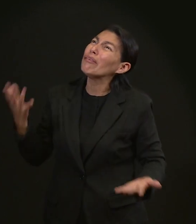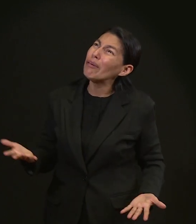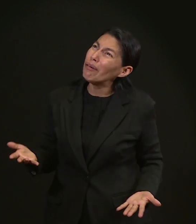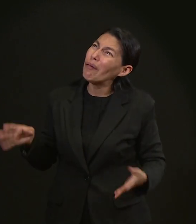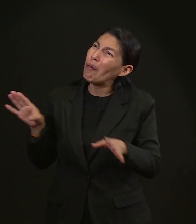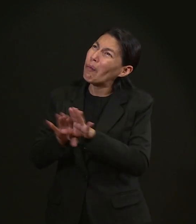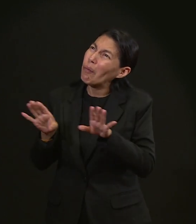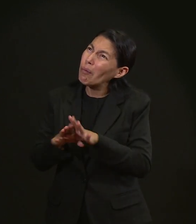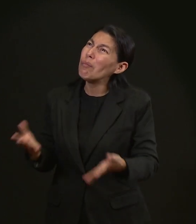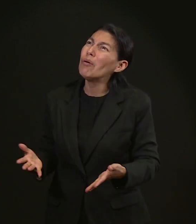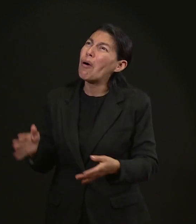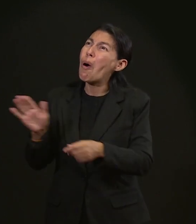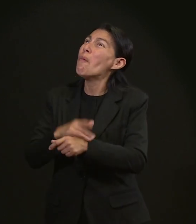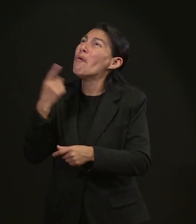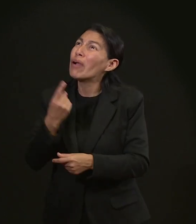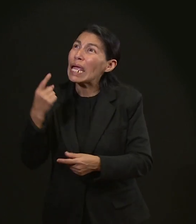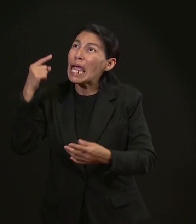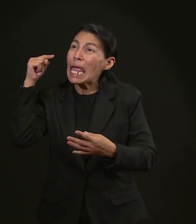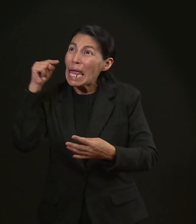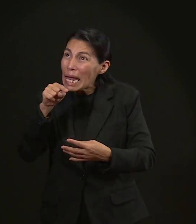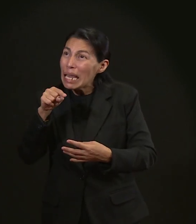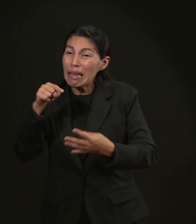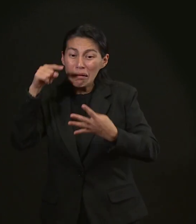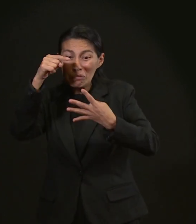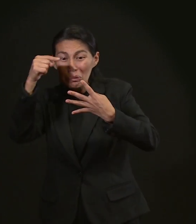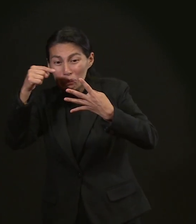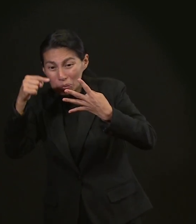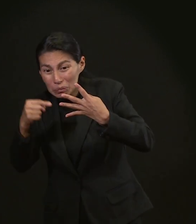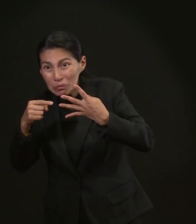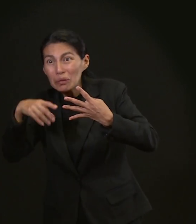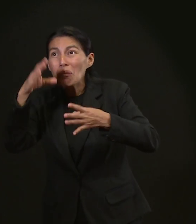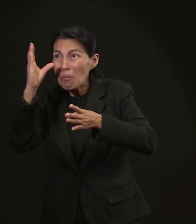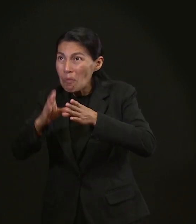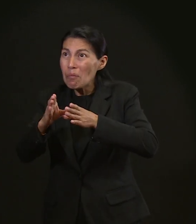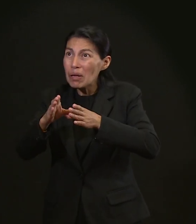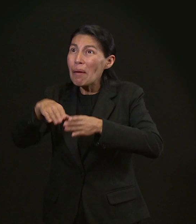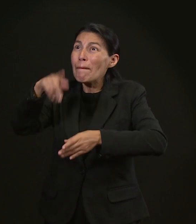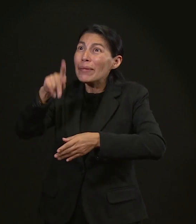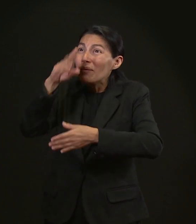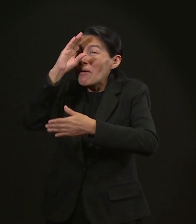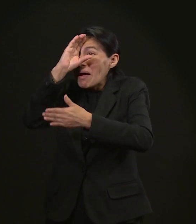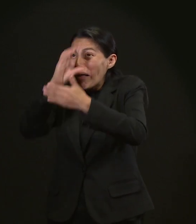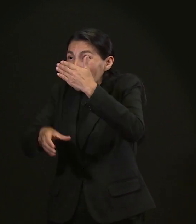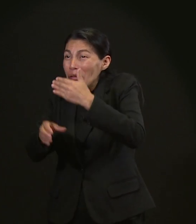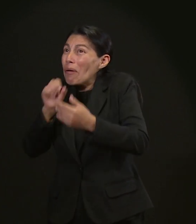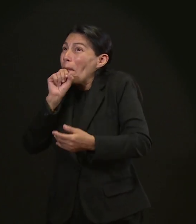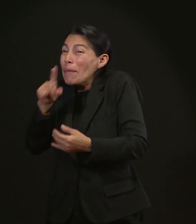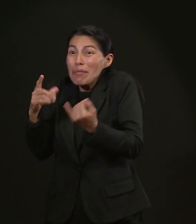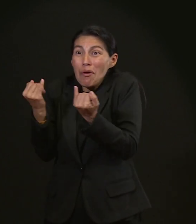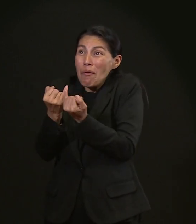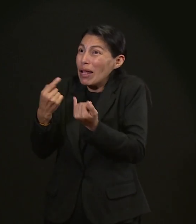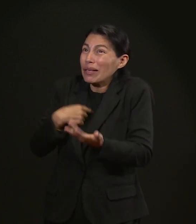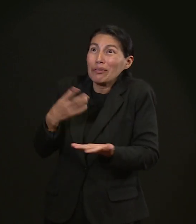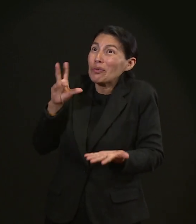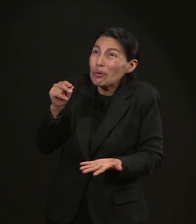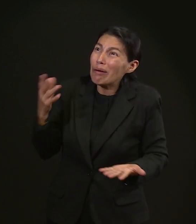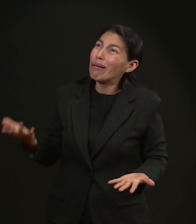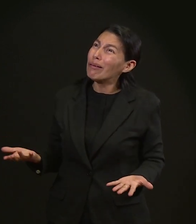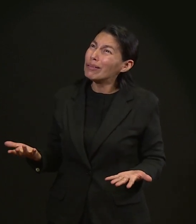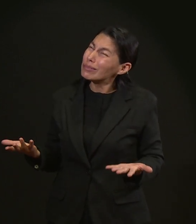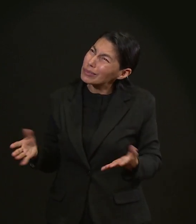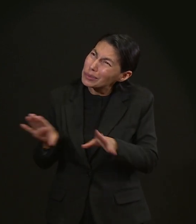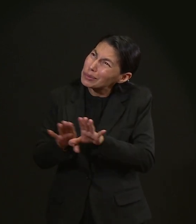porque como me mandaba alguien si yo había esperado tanto y no eras de él